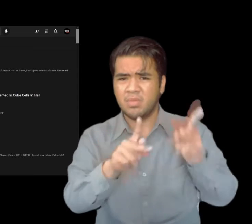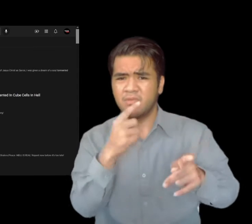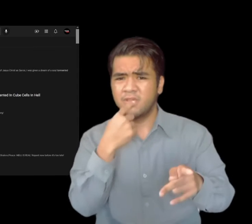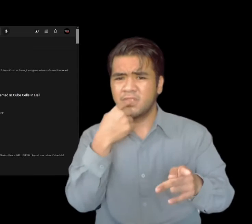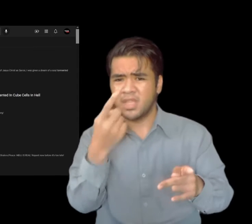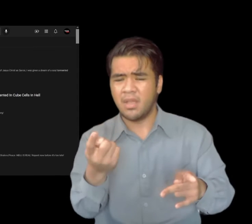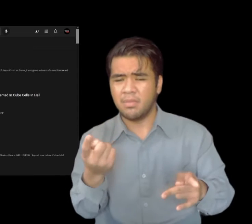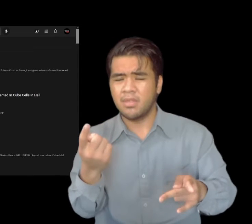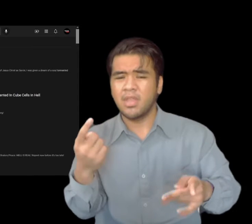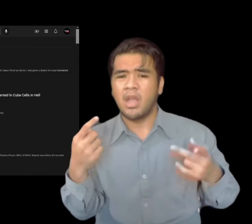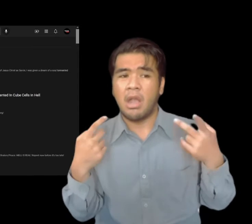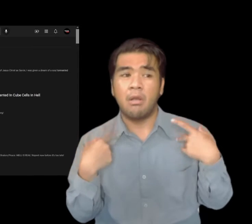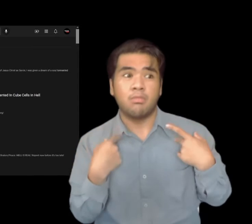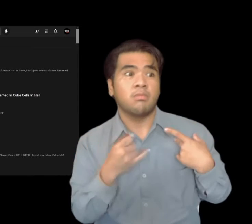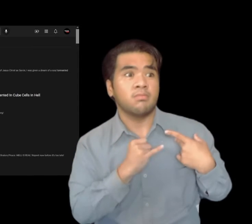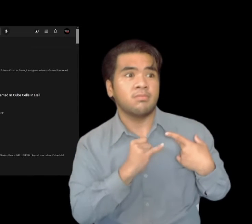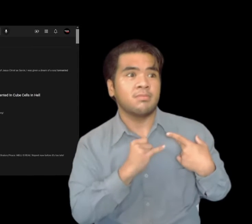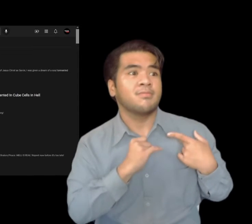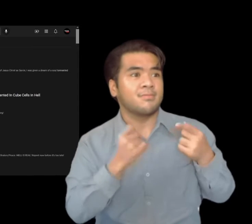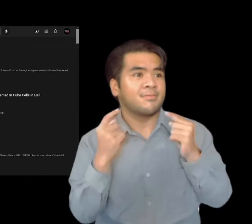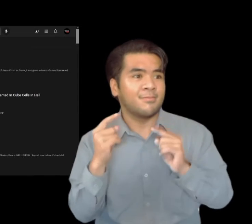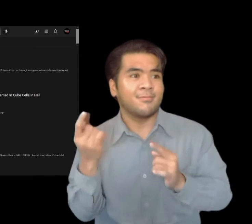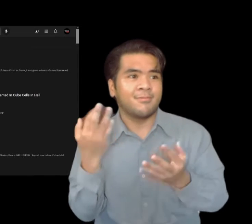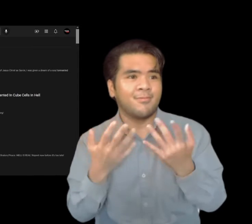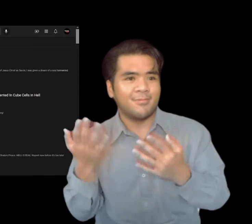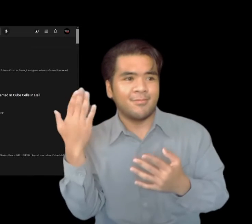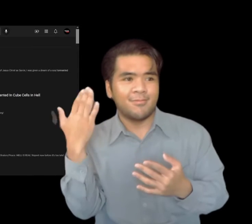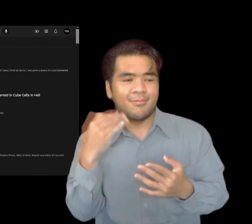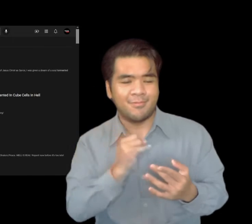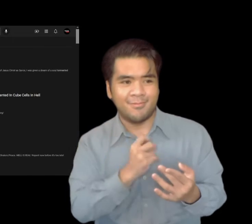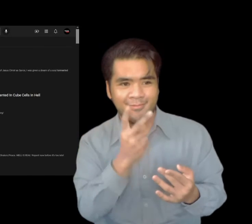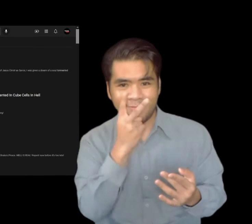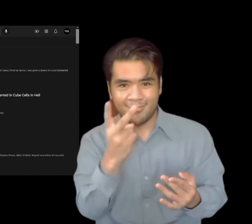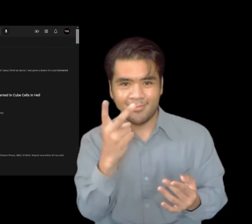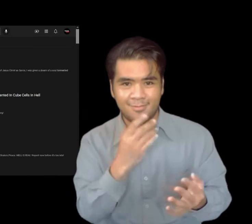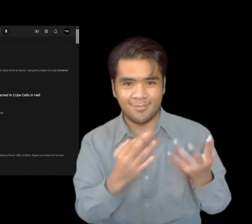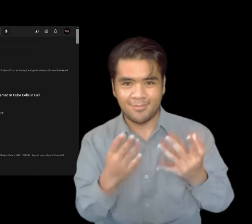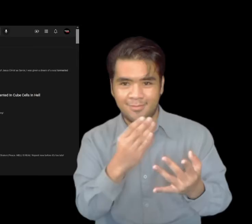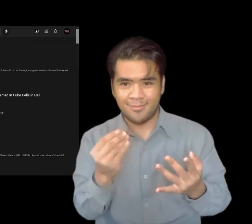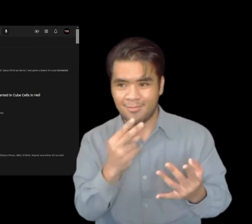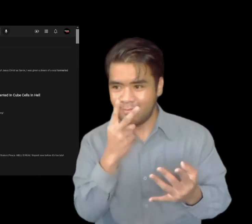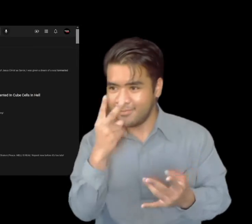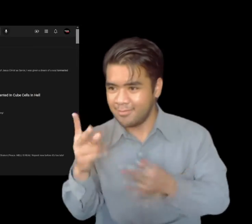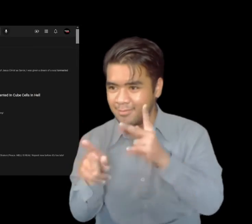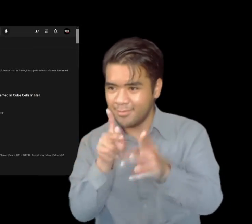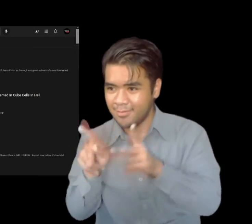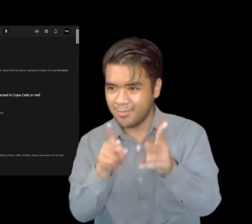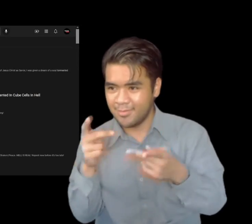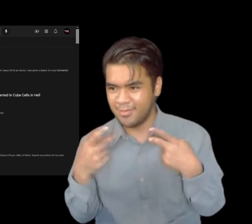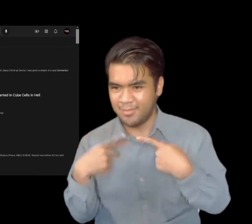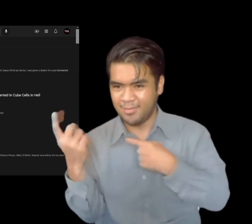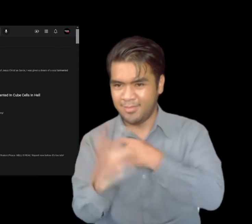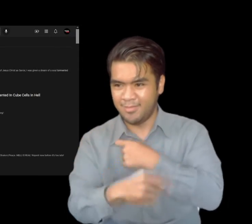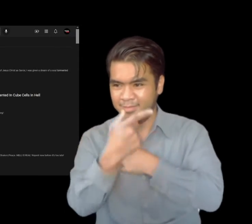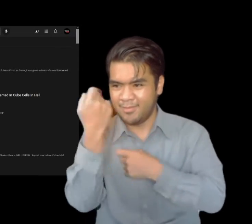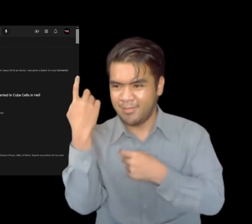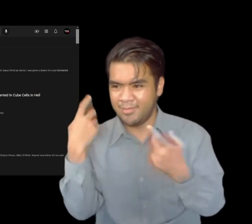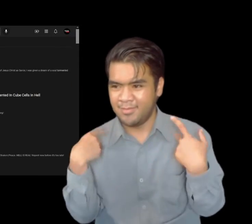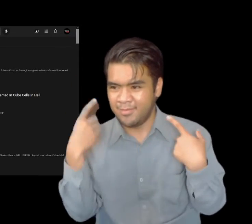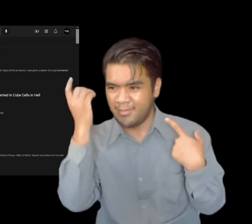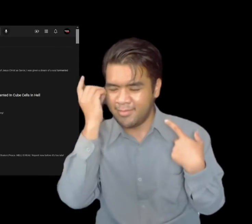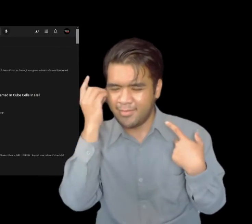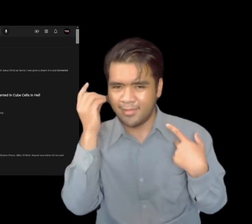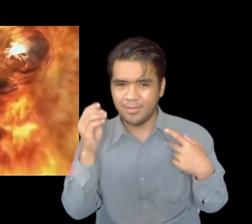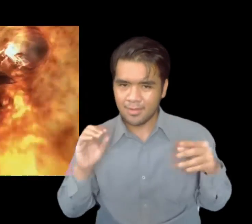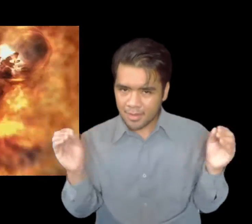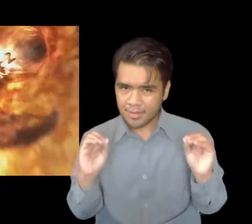kayong maniniwala sa mga taong nagsasabi na nakarating na raw sila sa impyerno at nakita raw nila doon ang mga taong pinapahirapan ng